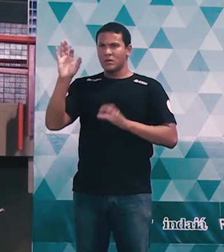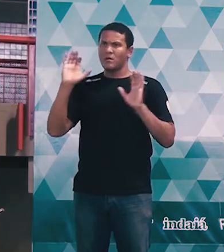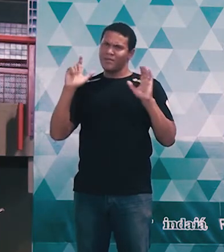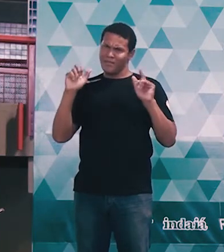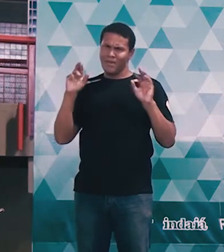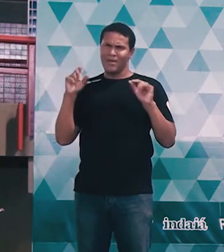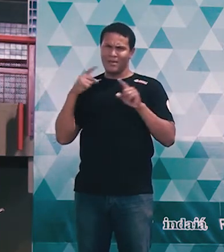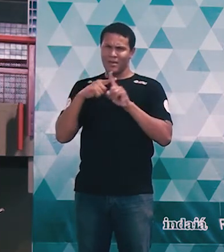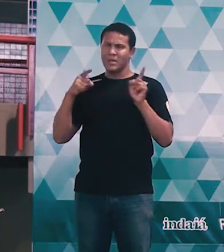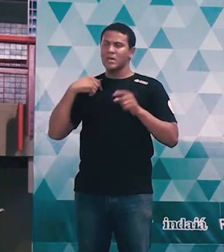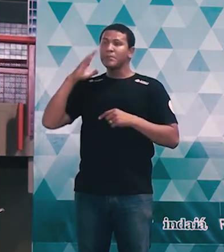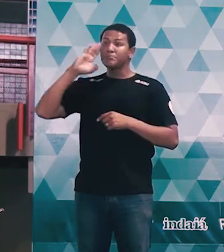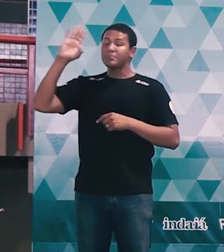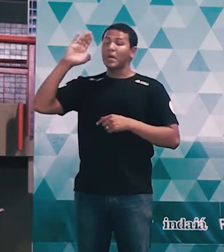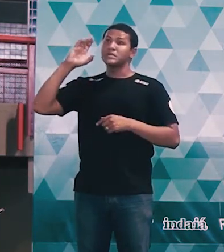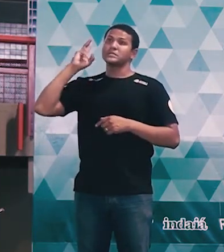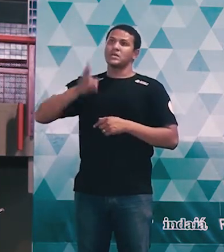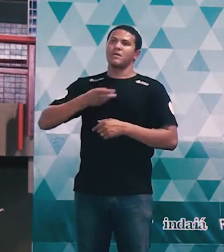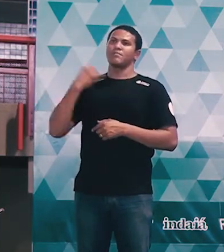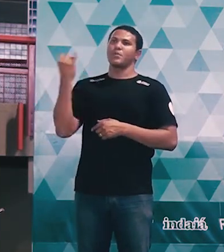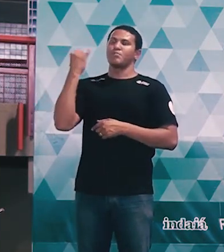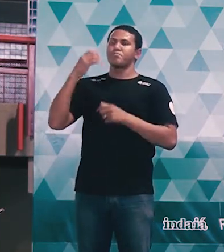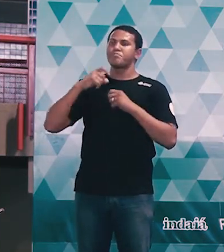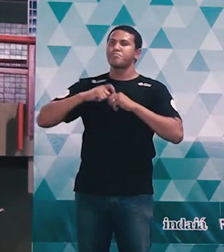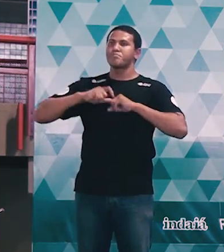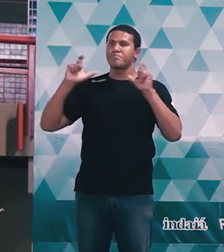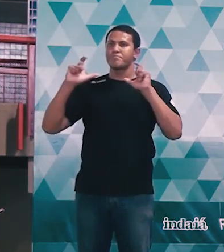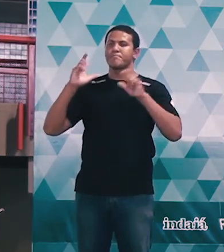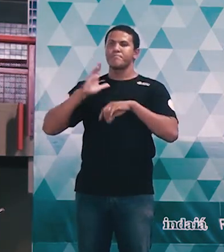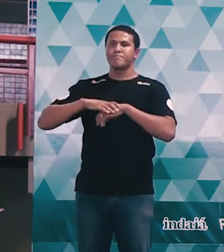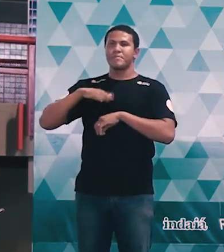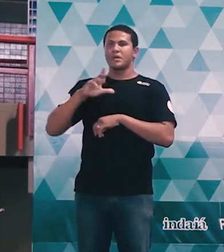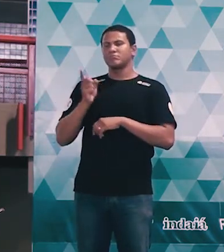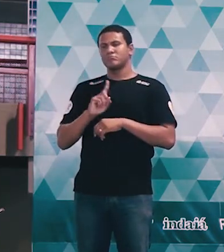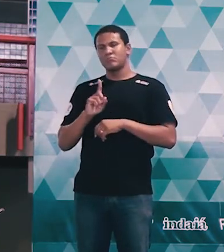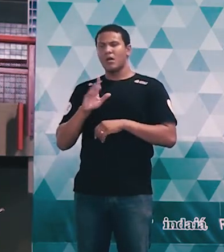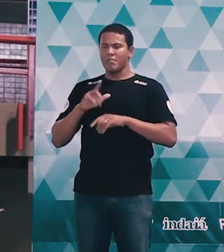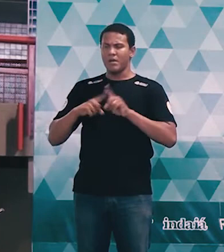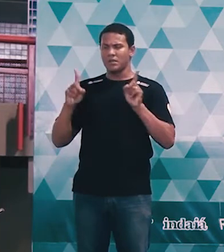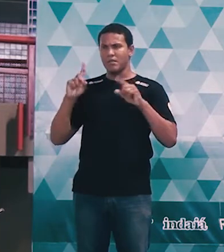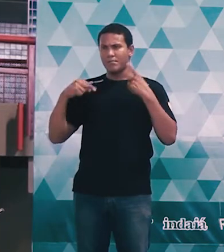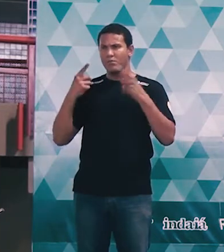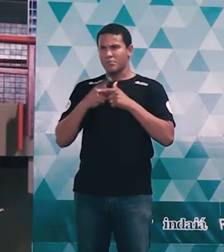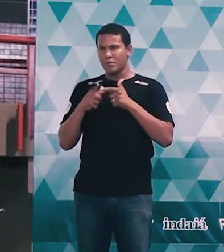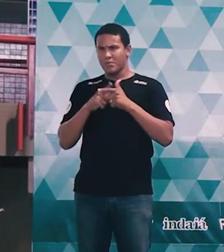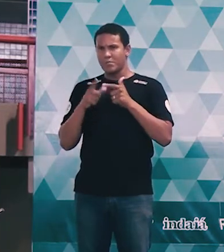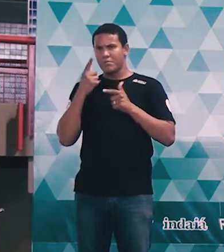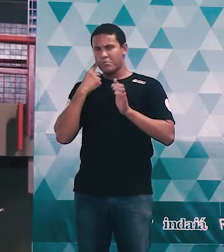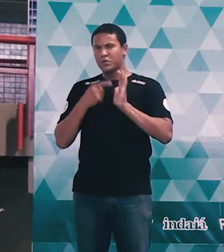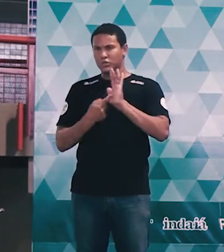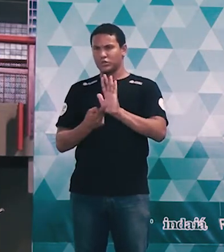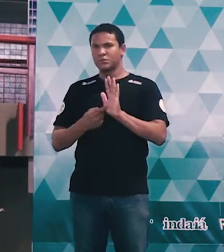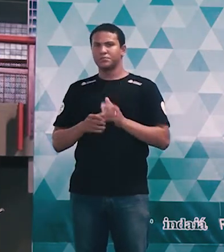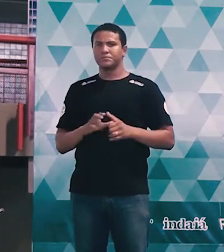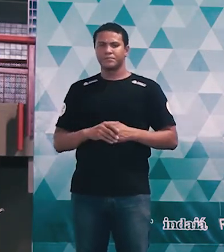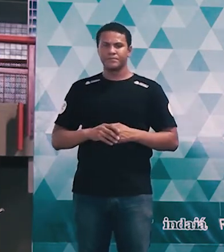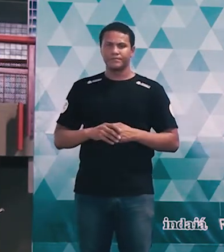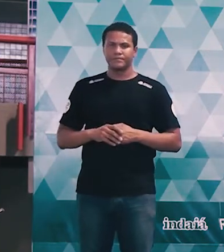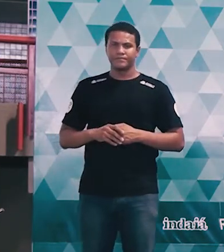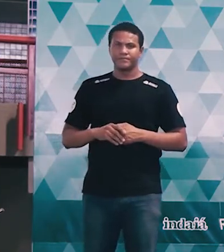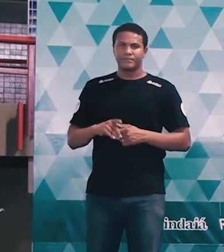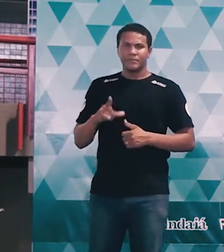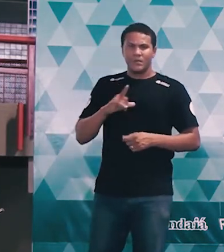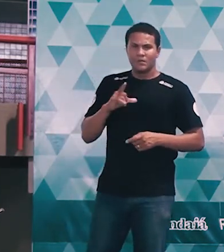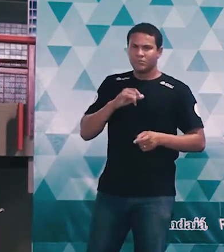mais importante, mas daqui a pouco a gente vai entender um problema que a média vai apresentar. Então, vejam aqui comigo, ó. Eu vou colocar aqui um